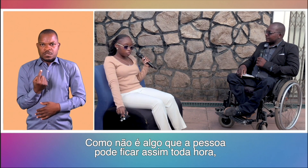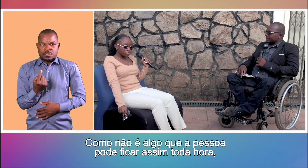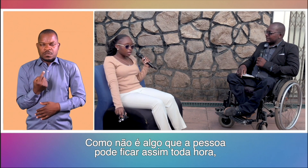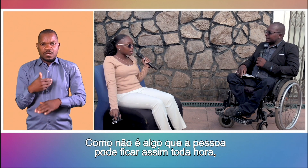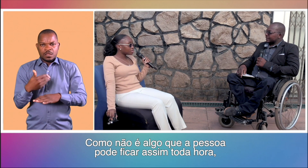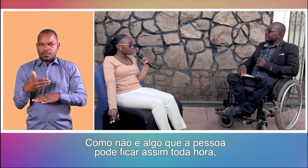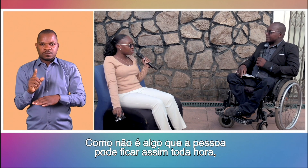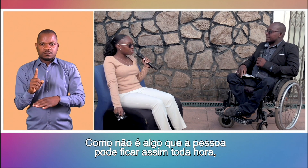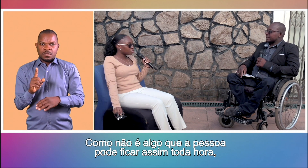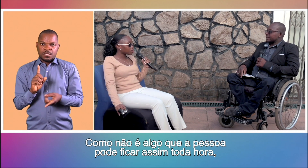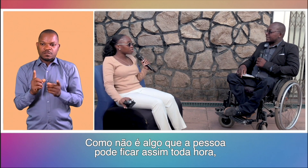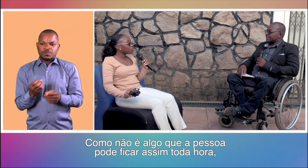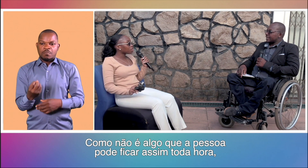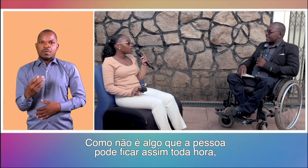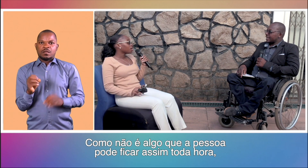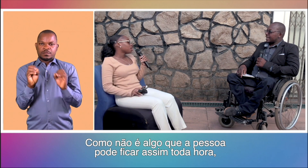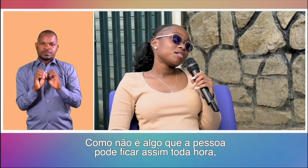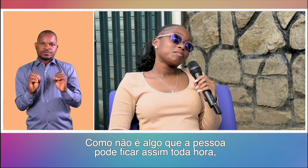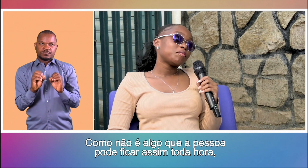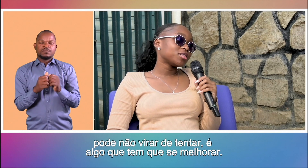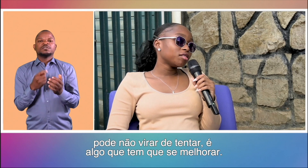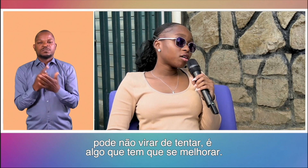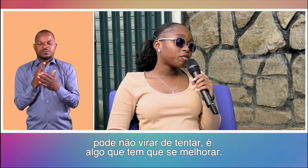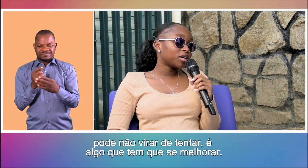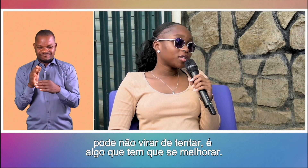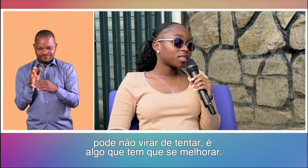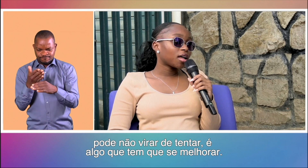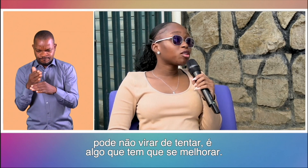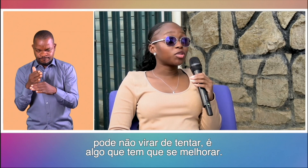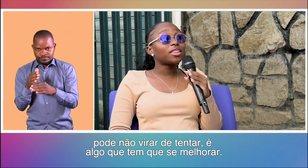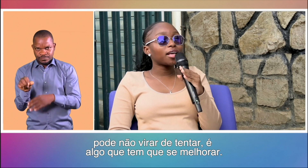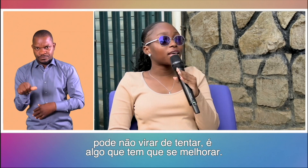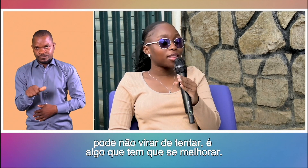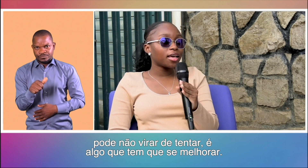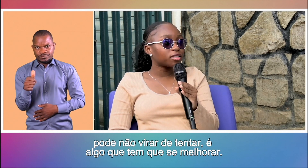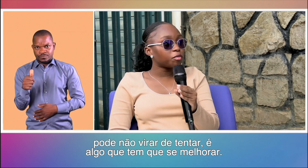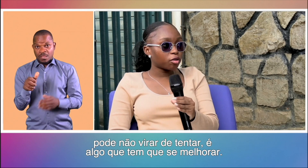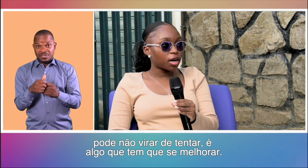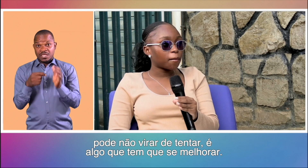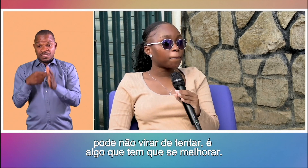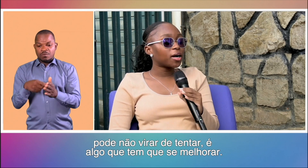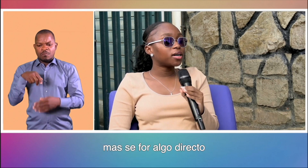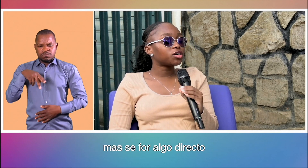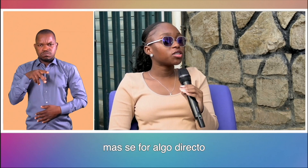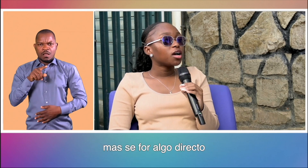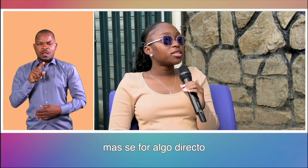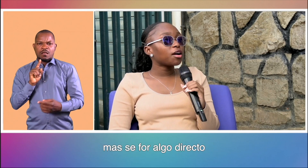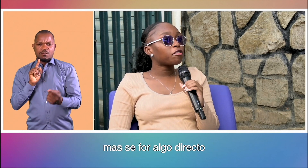pode ficar assim toda hora, pode não vir a detectar, é algo que tem que se melhorar. Mas se for